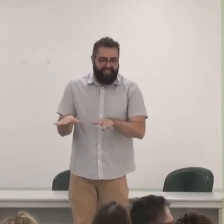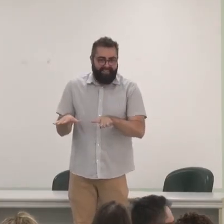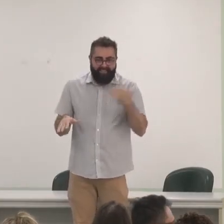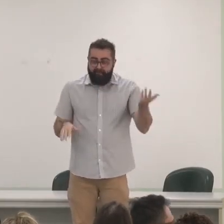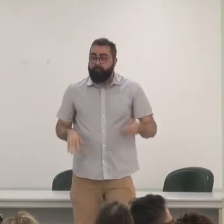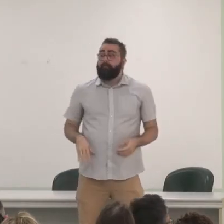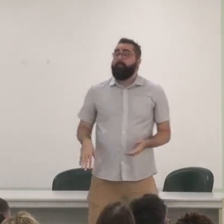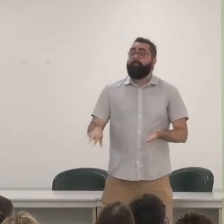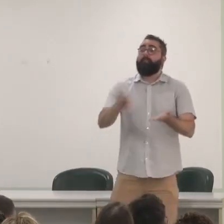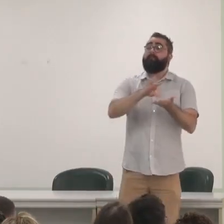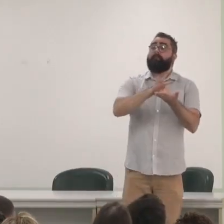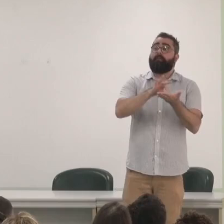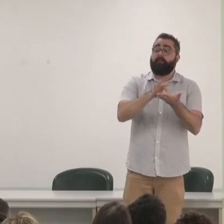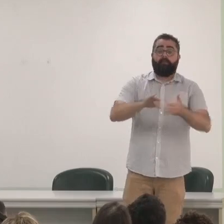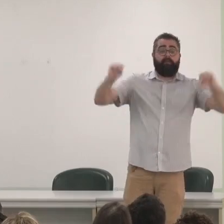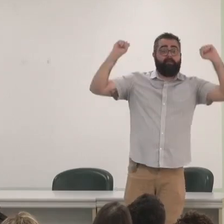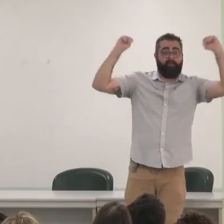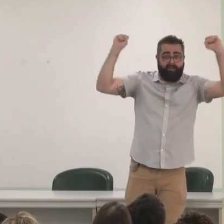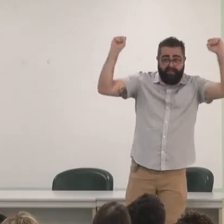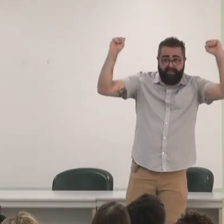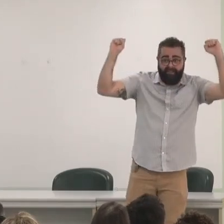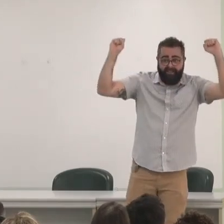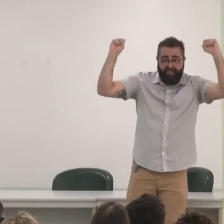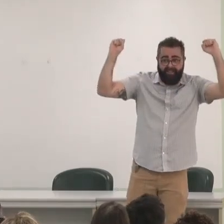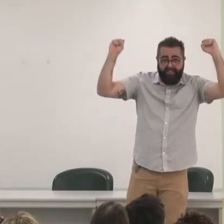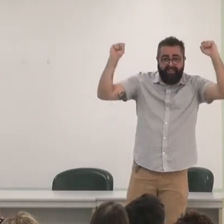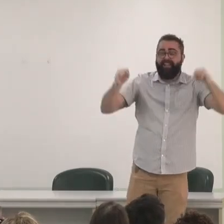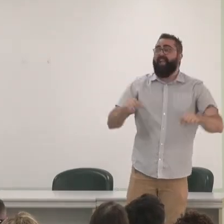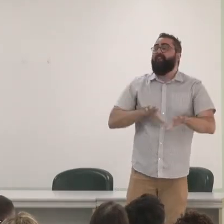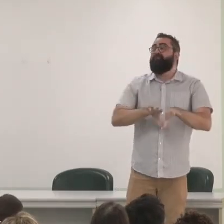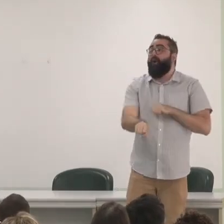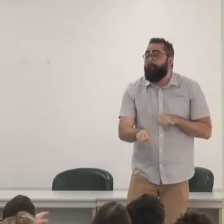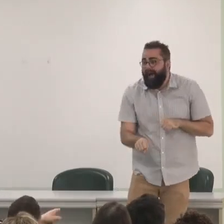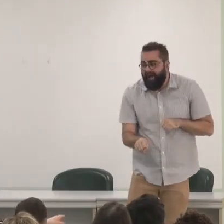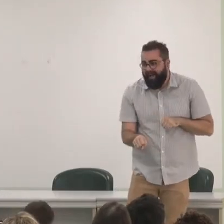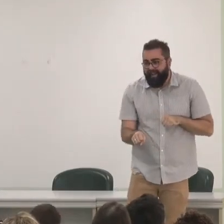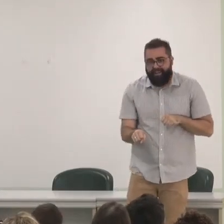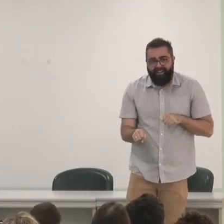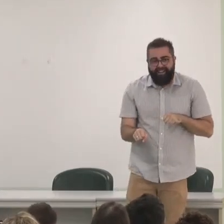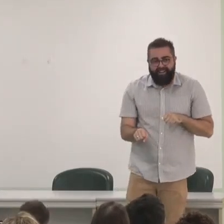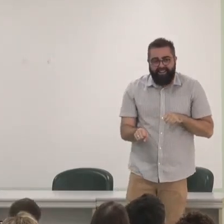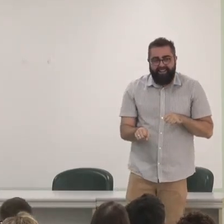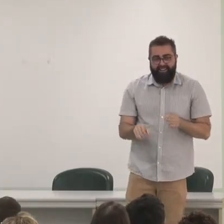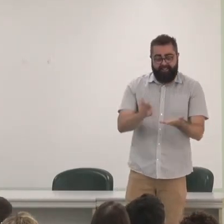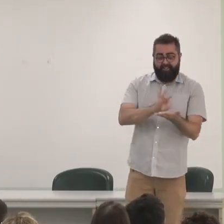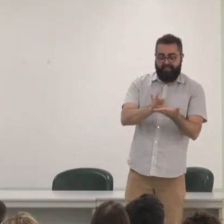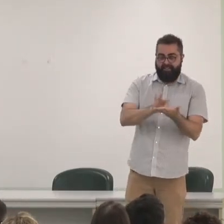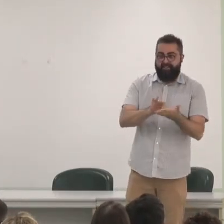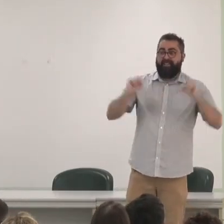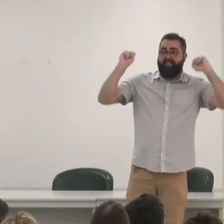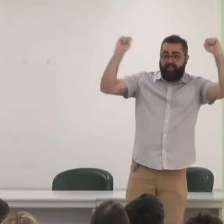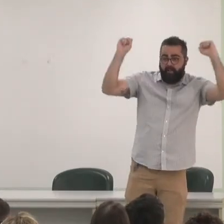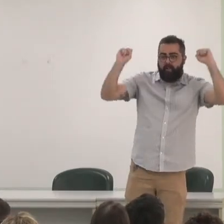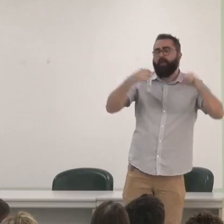que para eles significa sábado e domingo, final de semana, quando eles não têm aula. E tem esse outro para quando eles se formam.